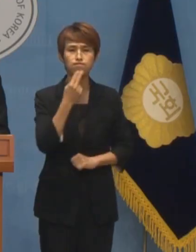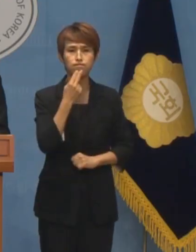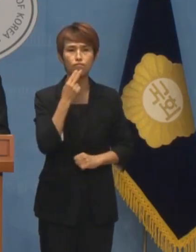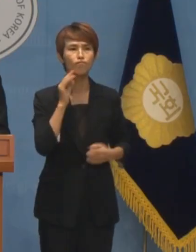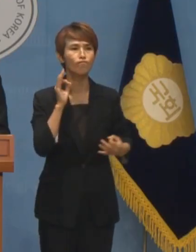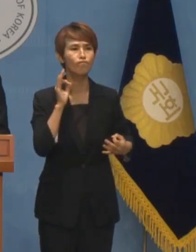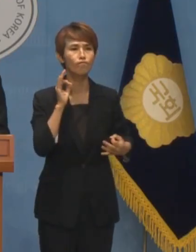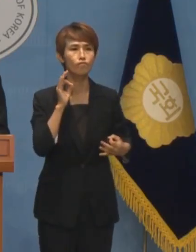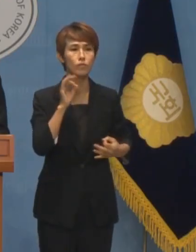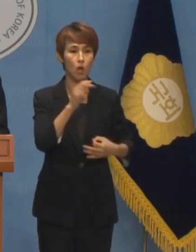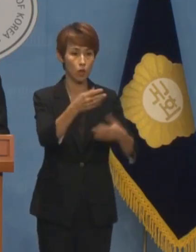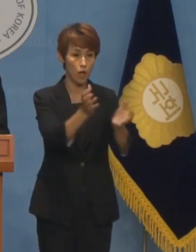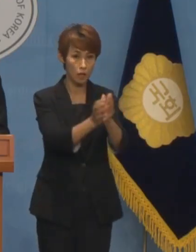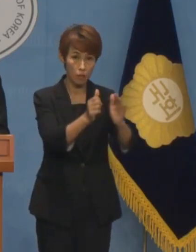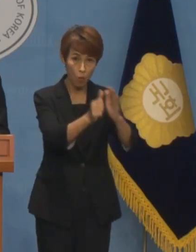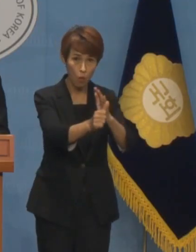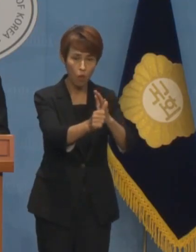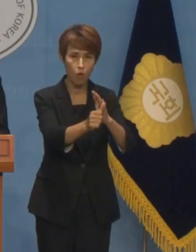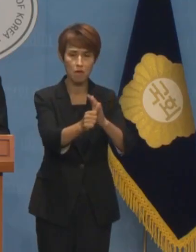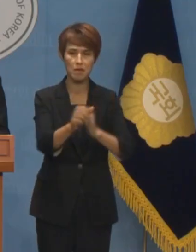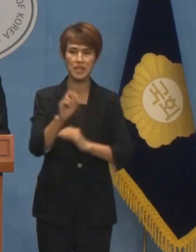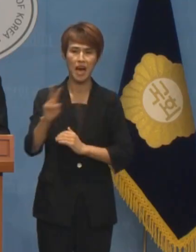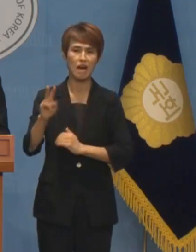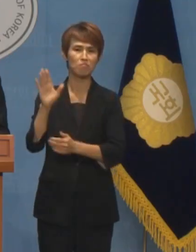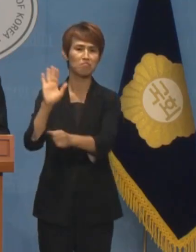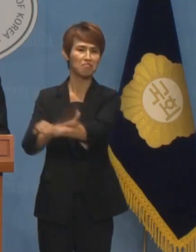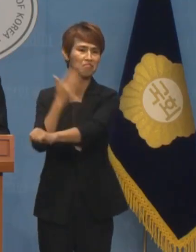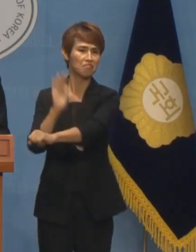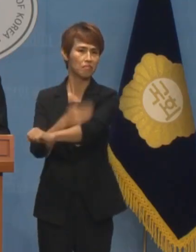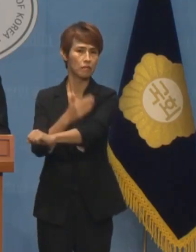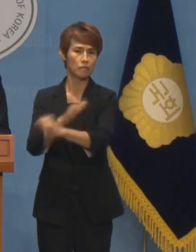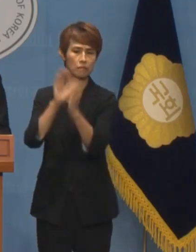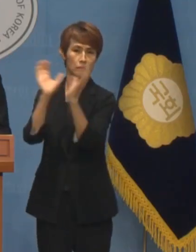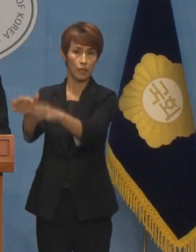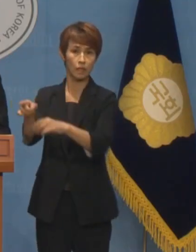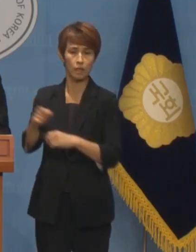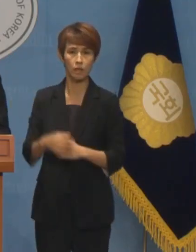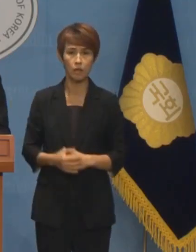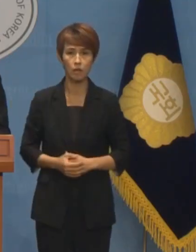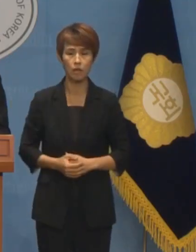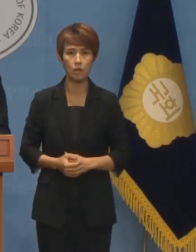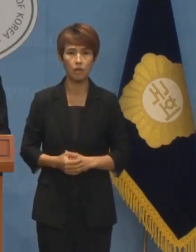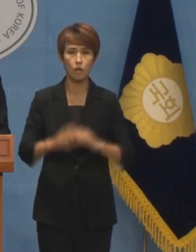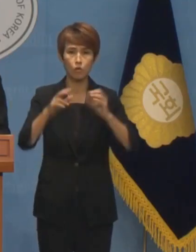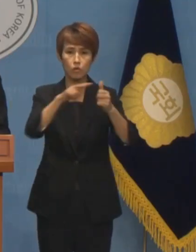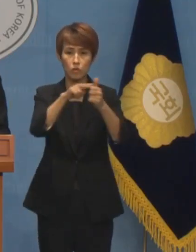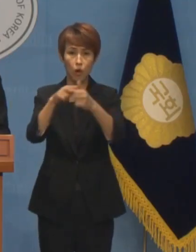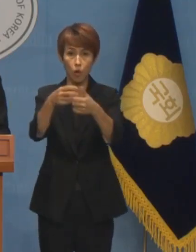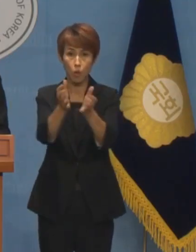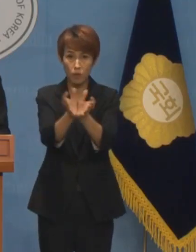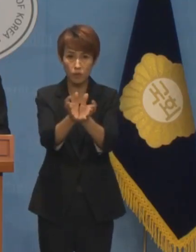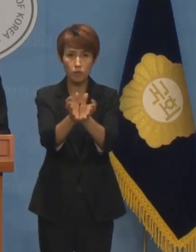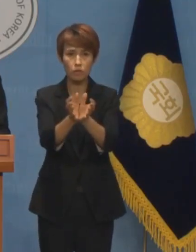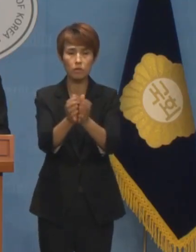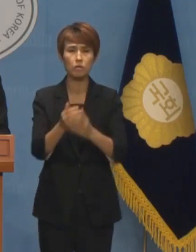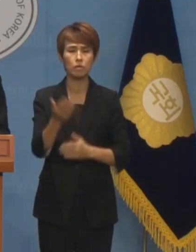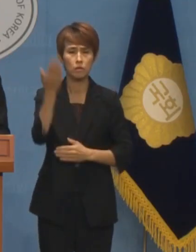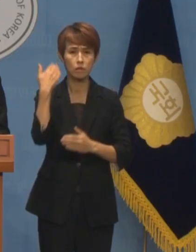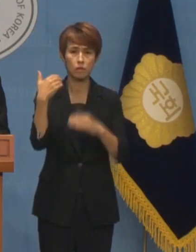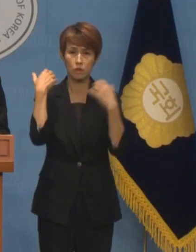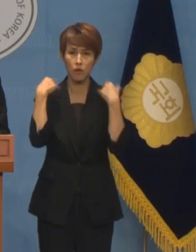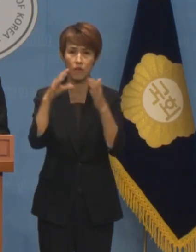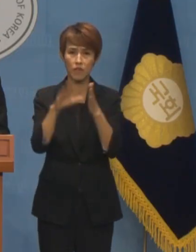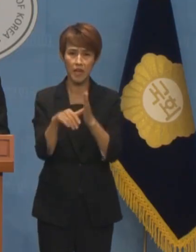여당 대표는 연일 야당의 책임을 전가하고 있습니다. 심지어 국정원은 전 정부 당시 휴민트 유출